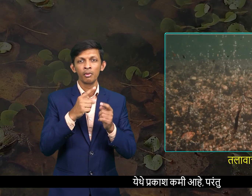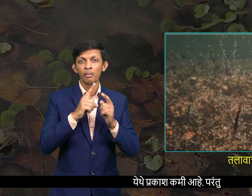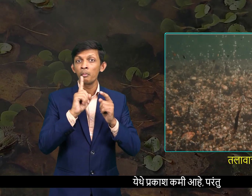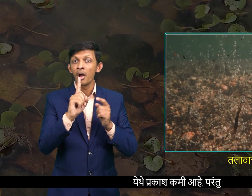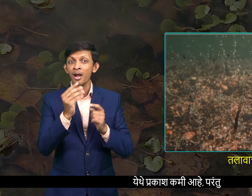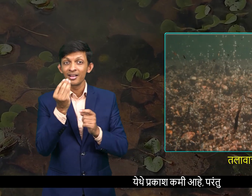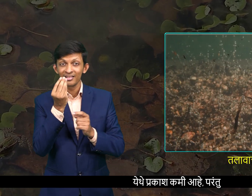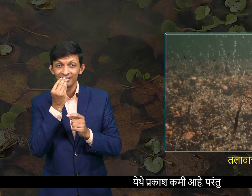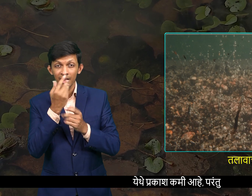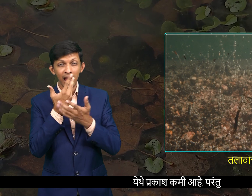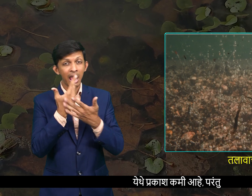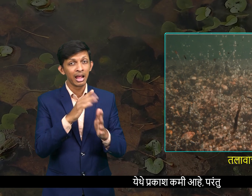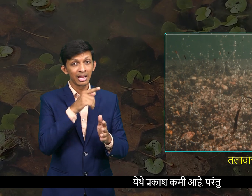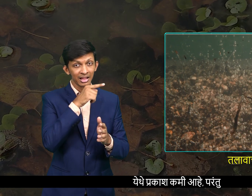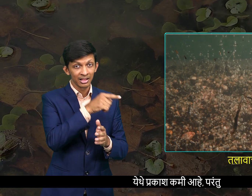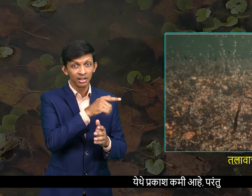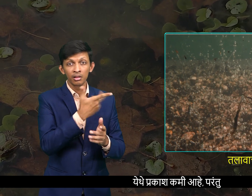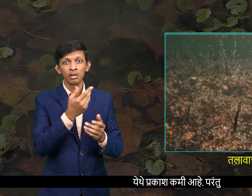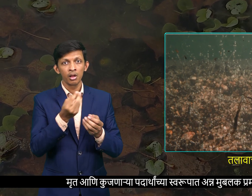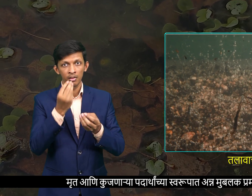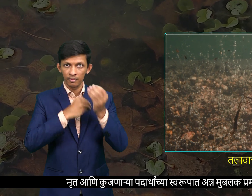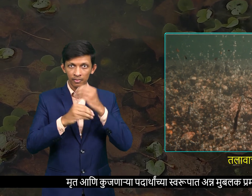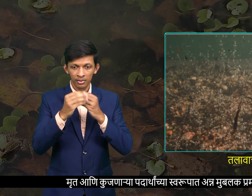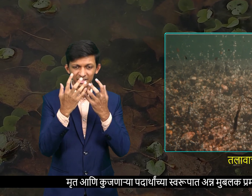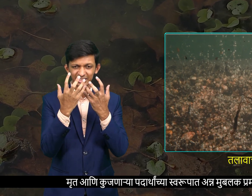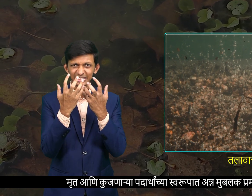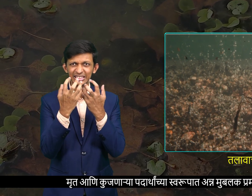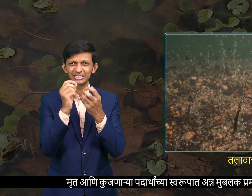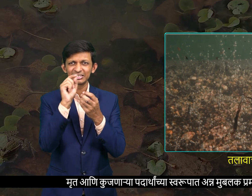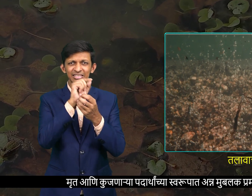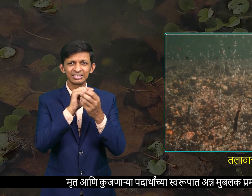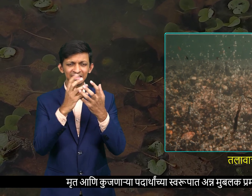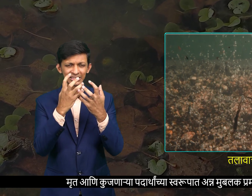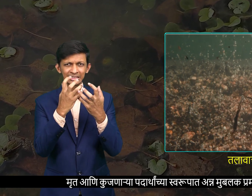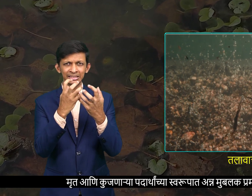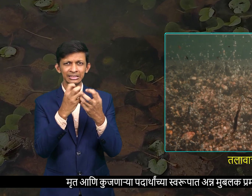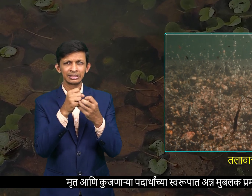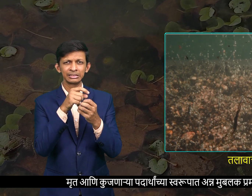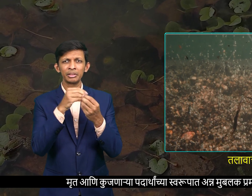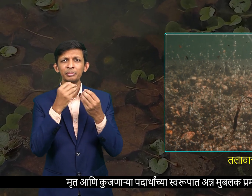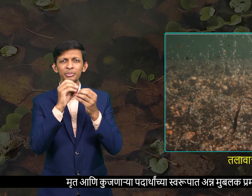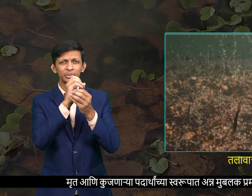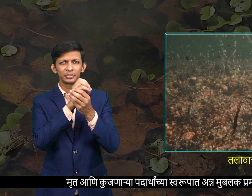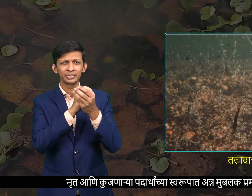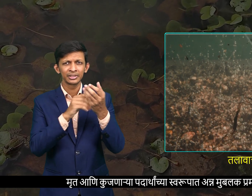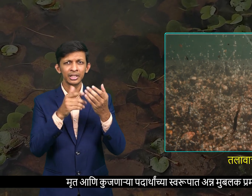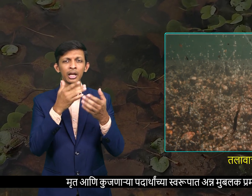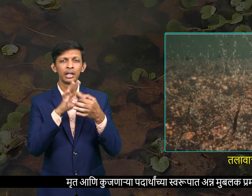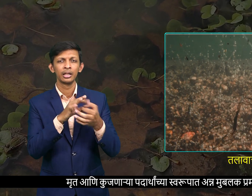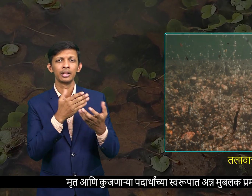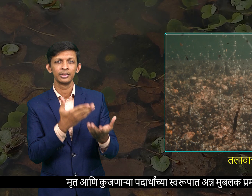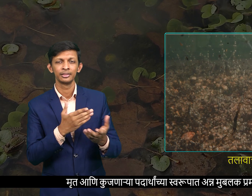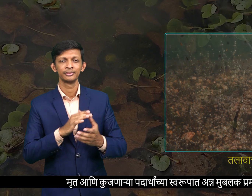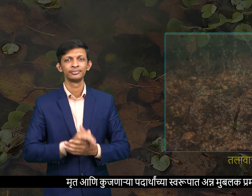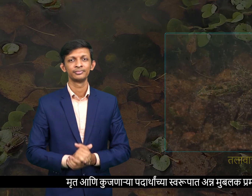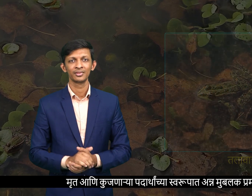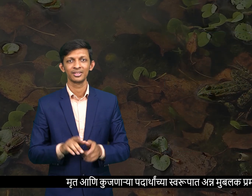कमी आहे, परंतु मृत आणि कुजणाऱ्या पदार्थांच्या स्वरूपात अन्न मुबलक प्रमाणात आहे.